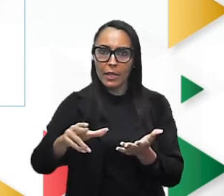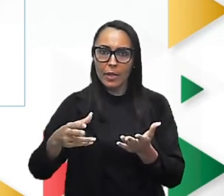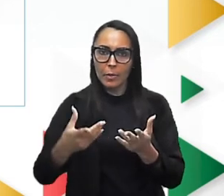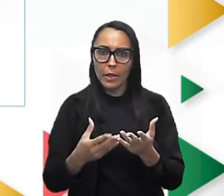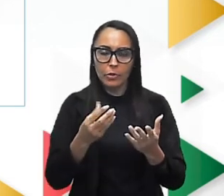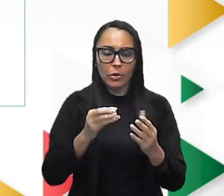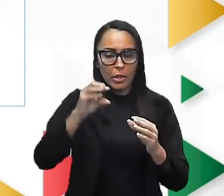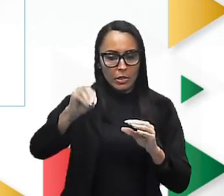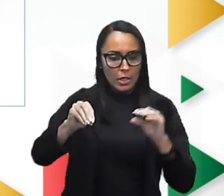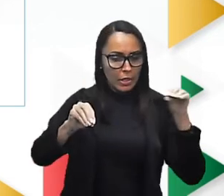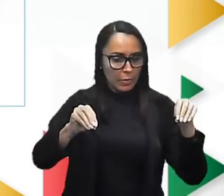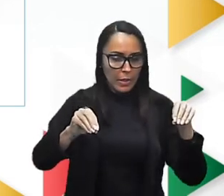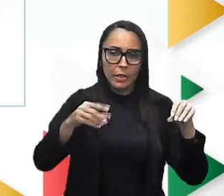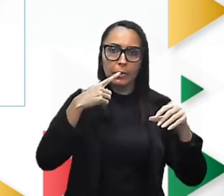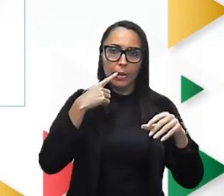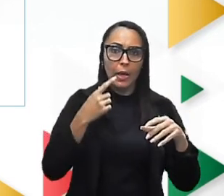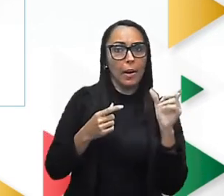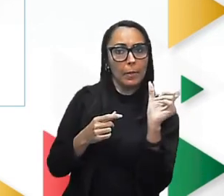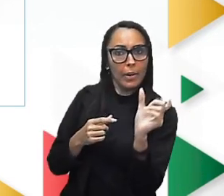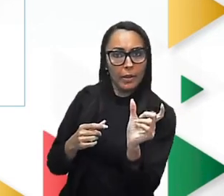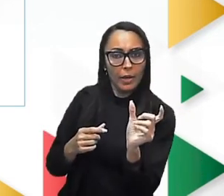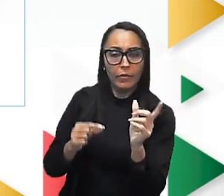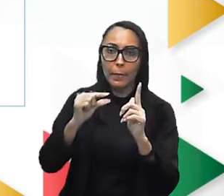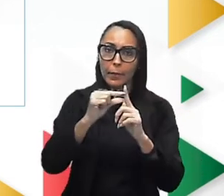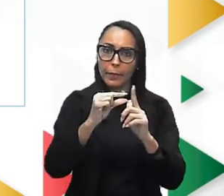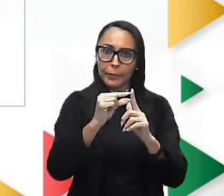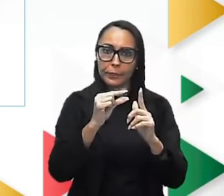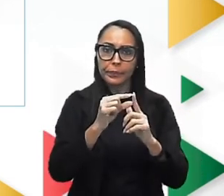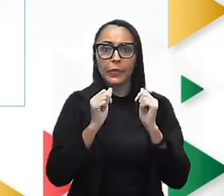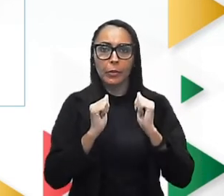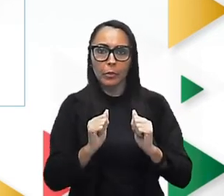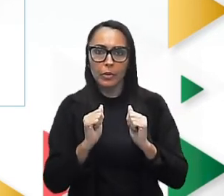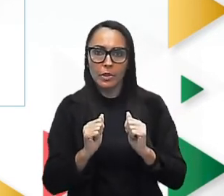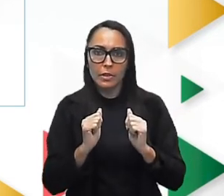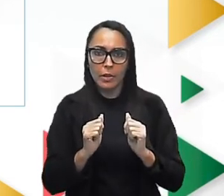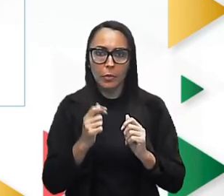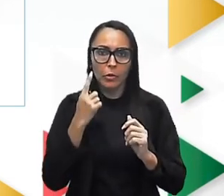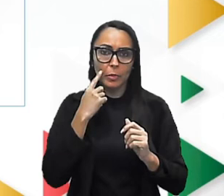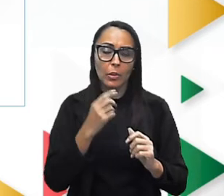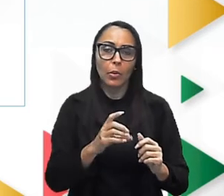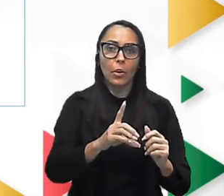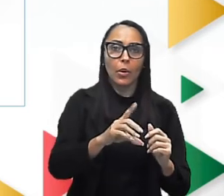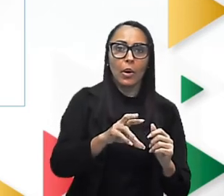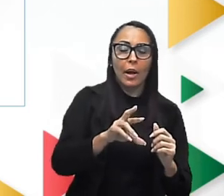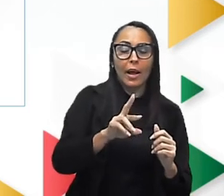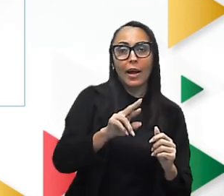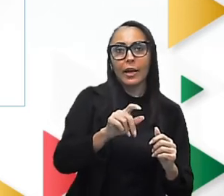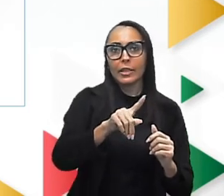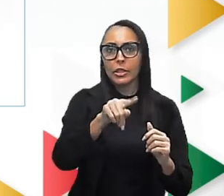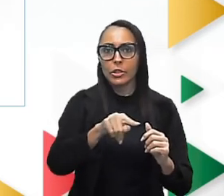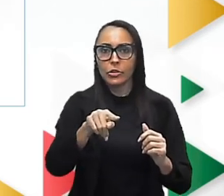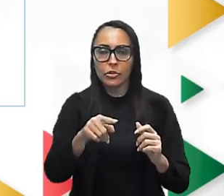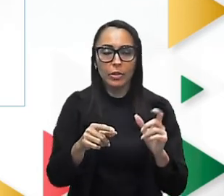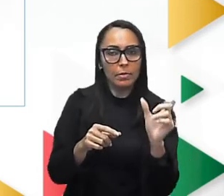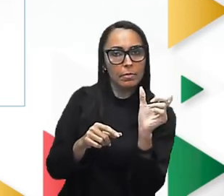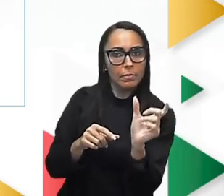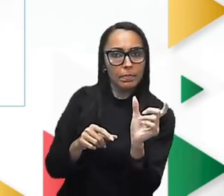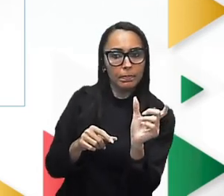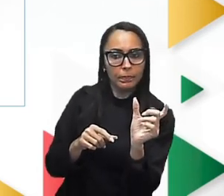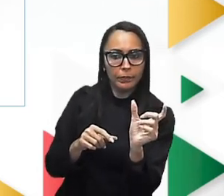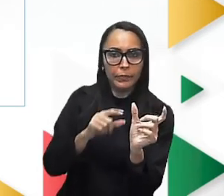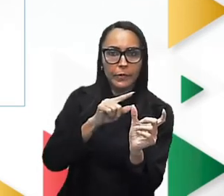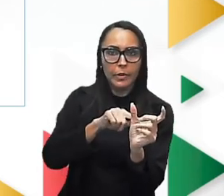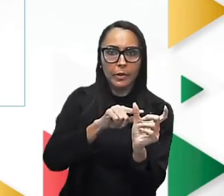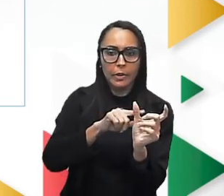A palavra pode ser composta apenas pela raiz. Isso é como em mar, feliz. Mar e feliz só